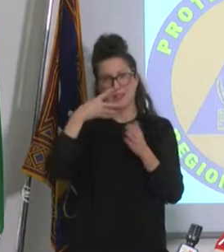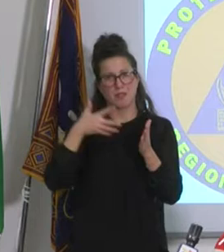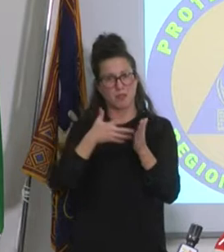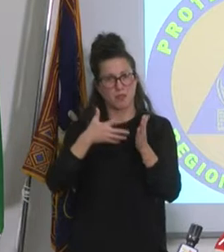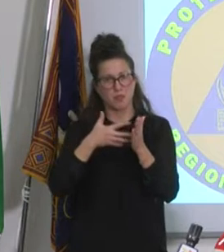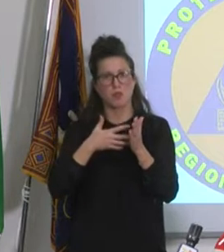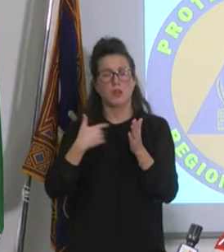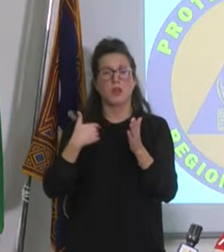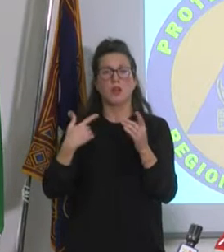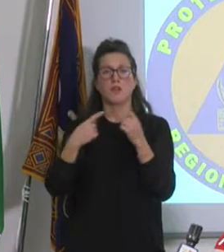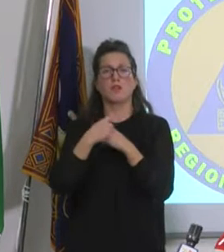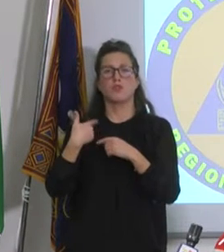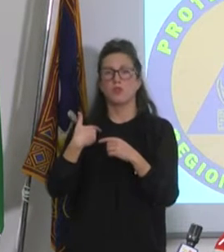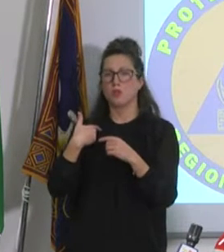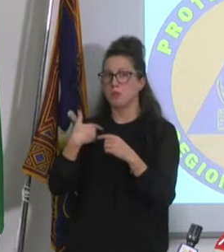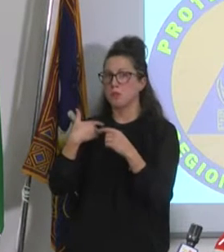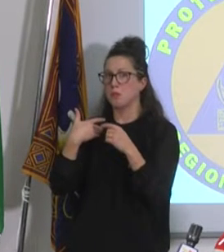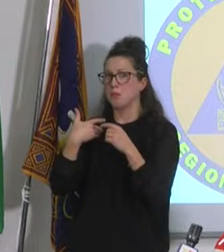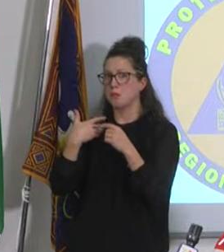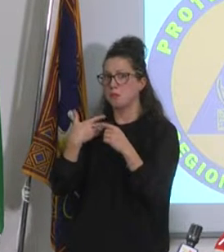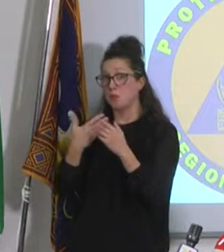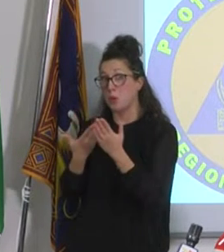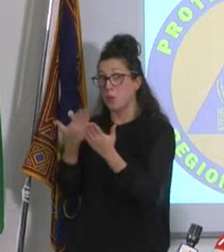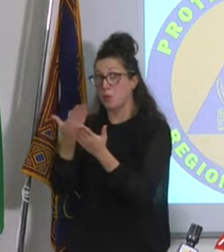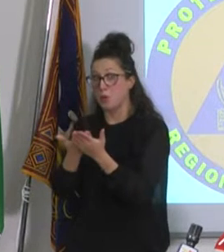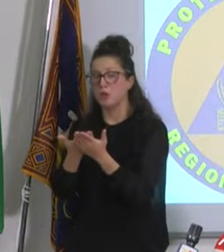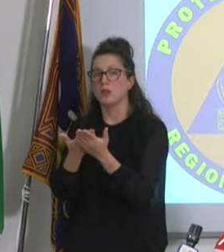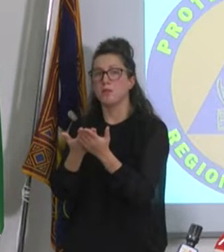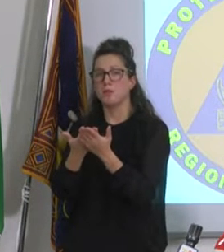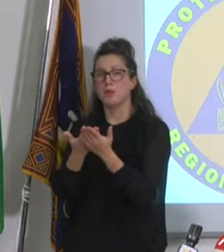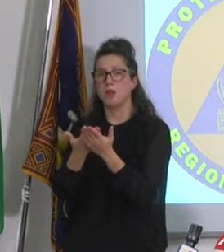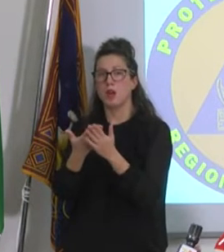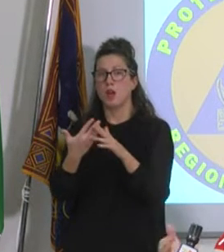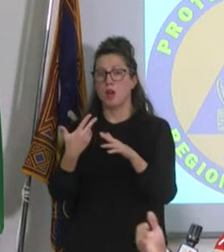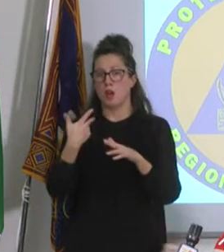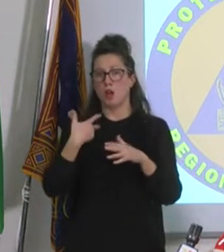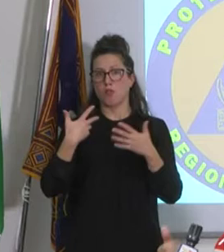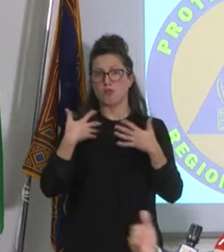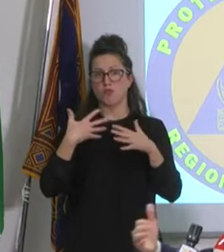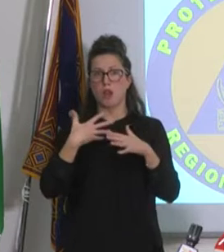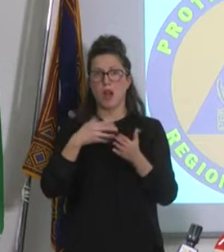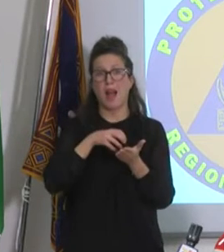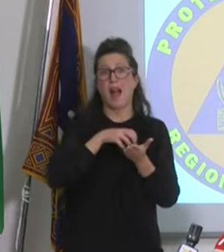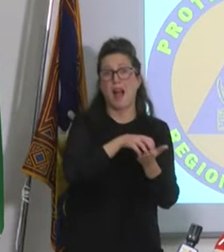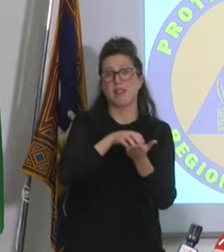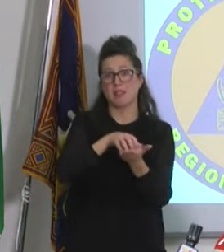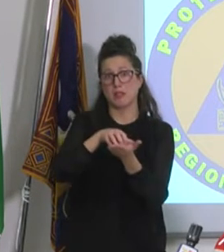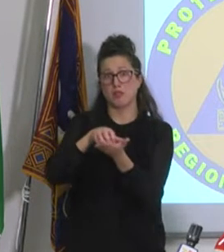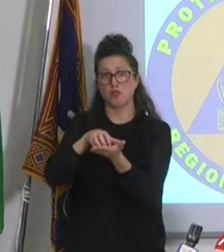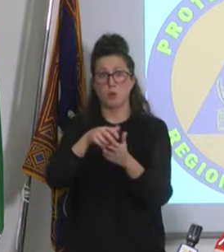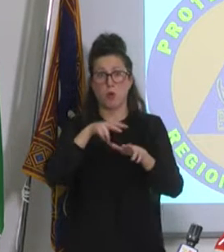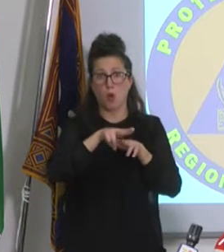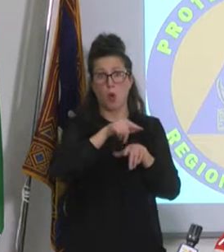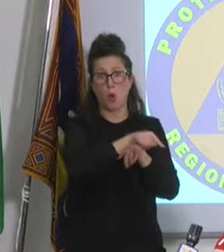già vediamo subito un anticipo ma diamo i soldi i vostri comuni che vi conoscono e quindi vi accompagnano tanto è vero che